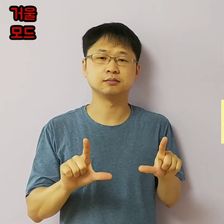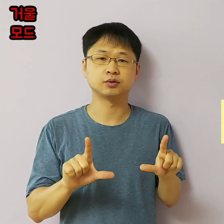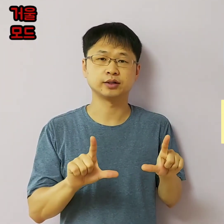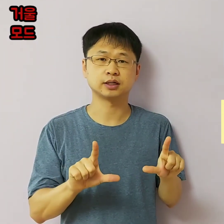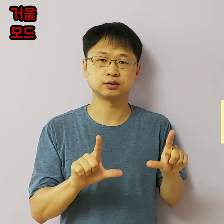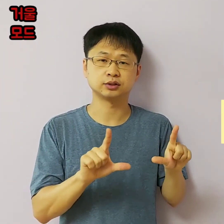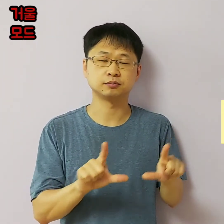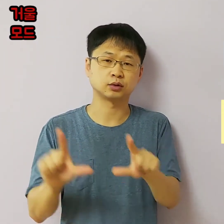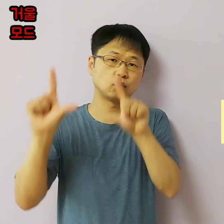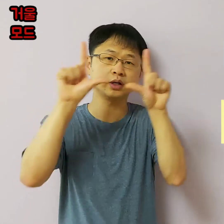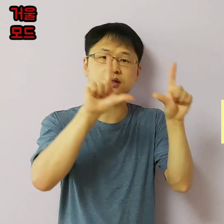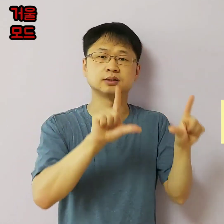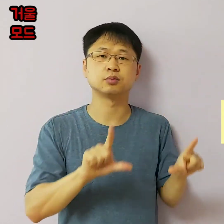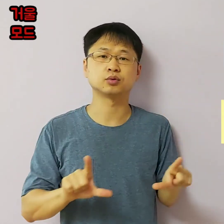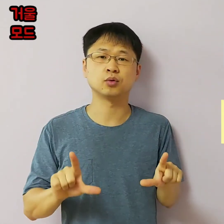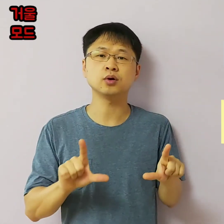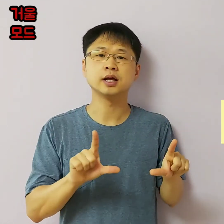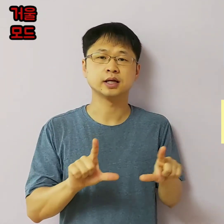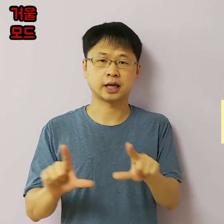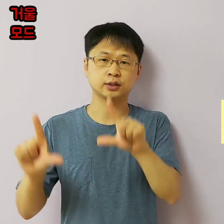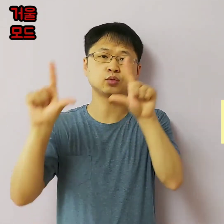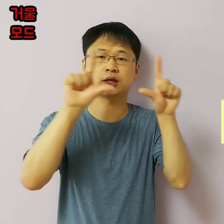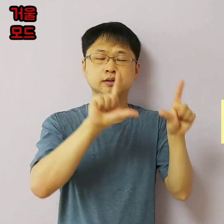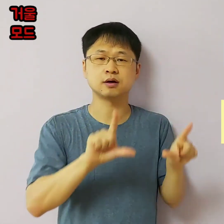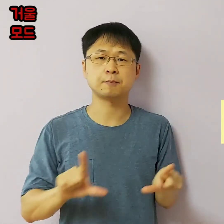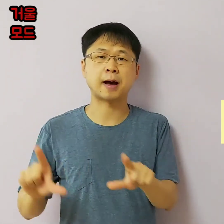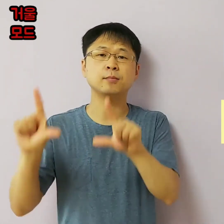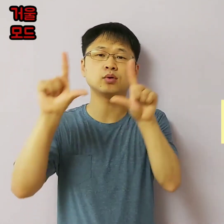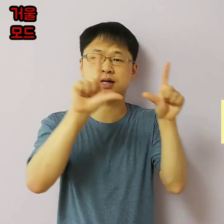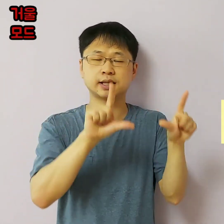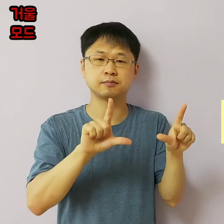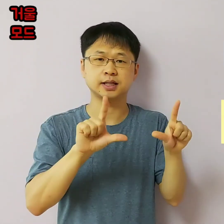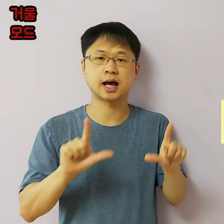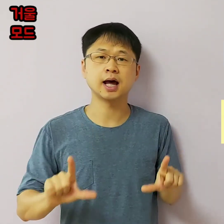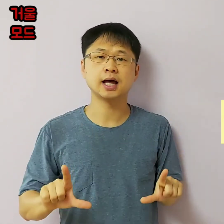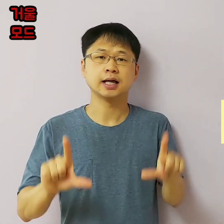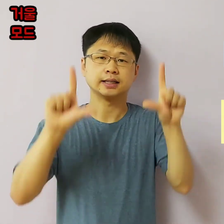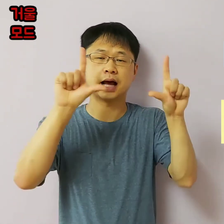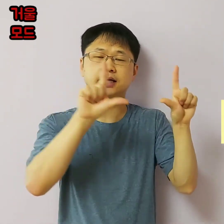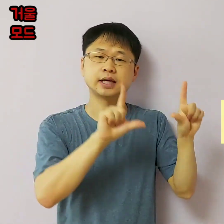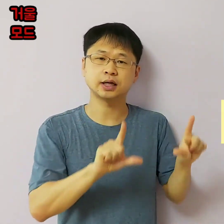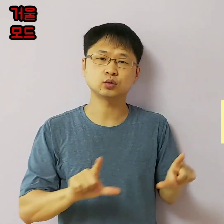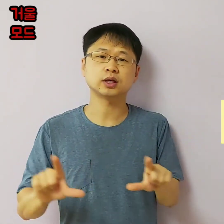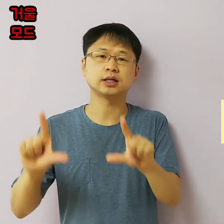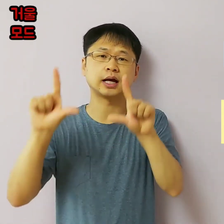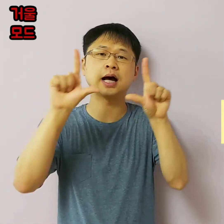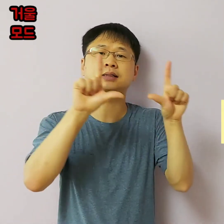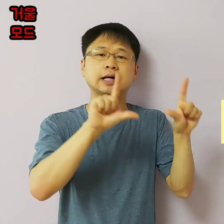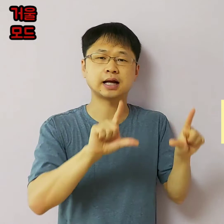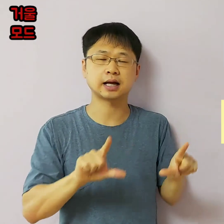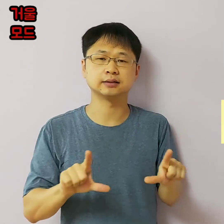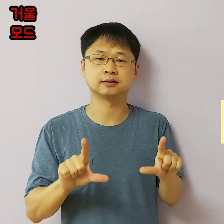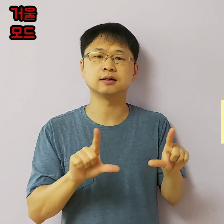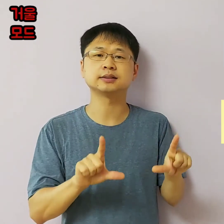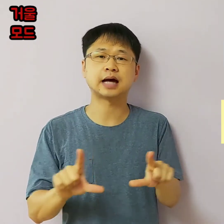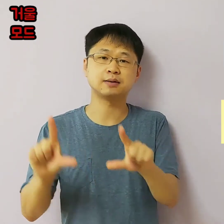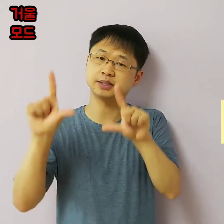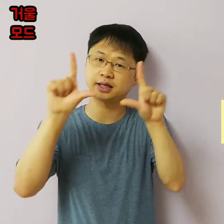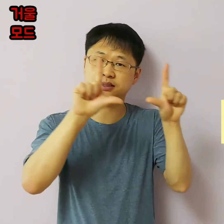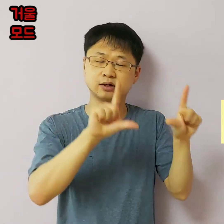의미로 해석할 수 있습니다. 돌리는 것은 보통 계속되는 것, 반복을 나타냅니다. 날이 계속되니까 살아가는 것, 삶이